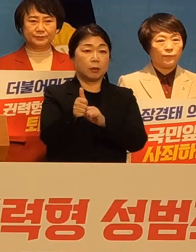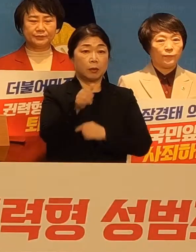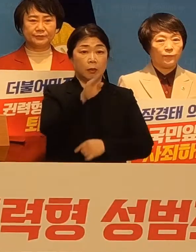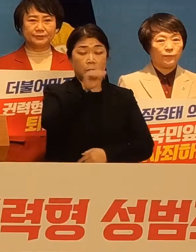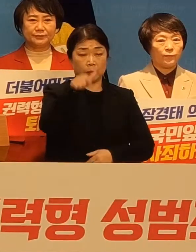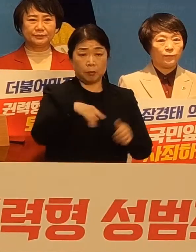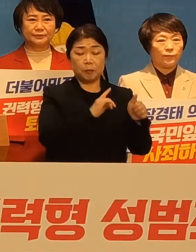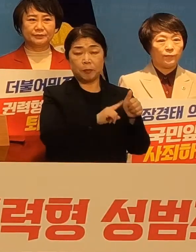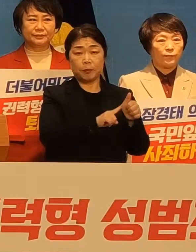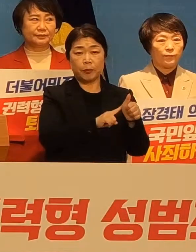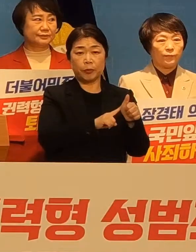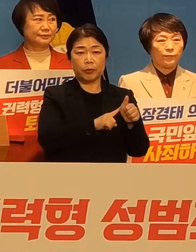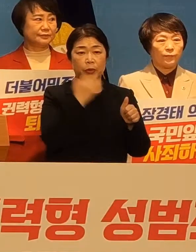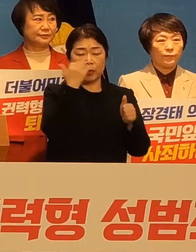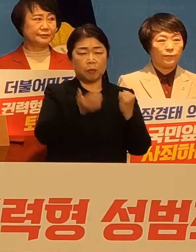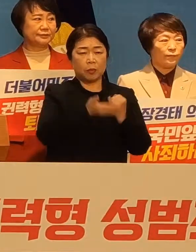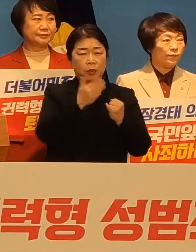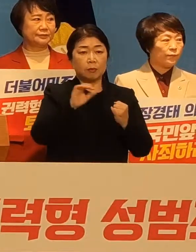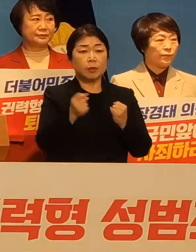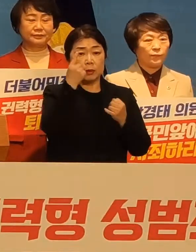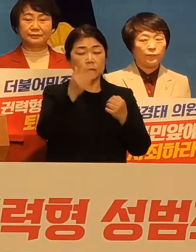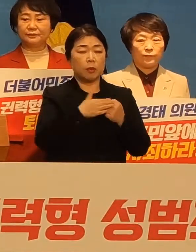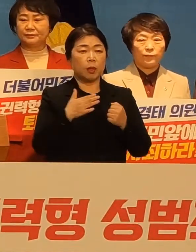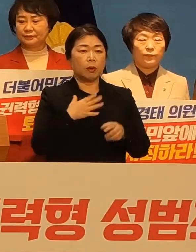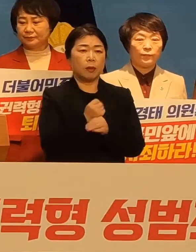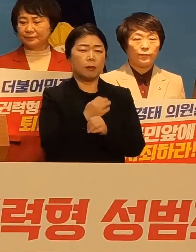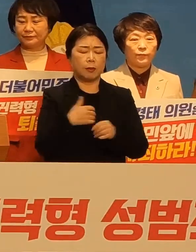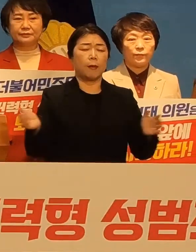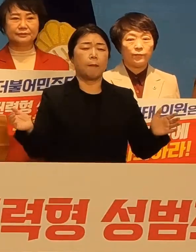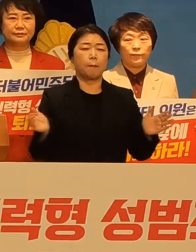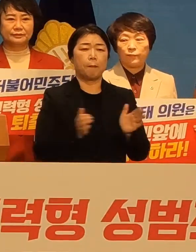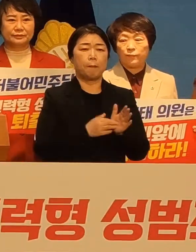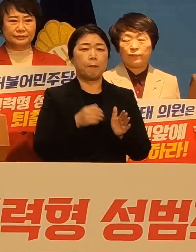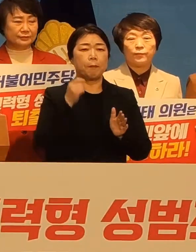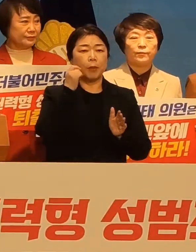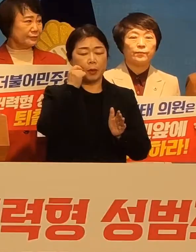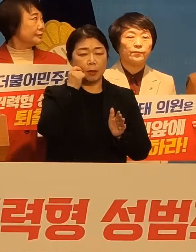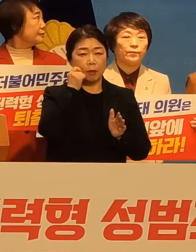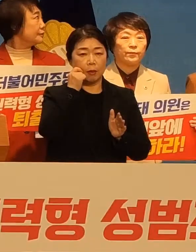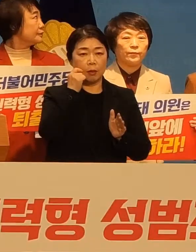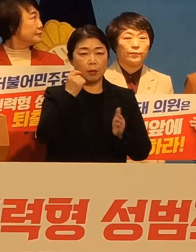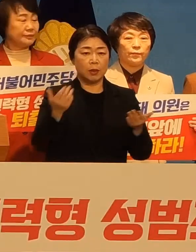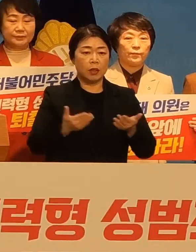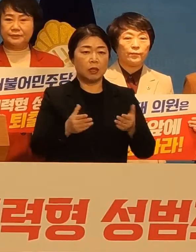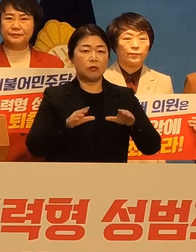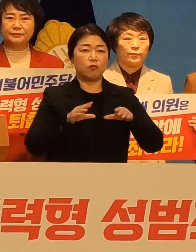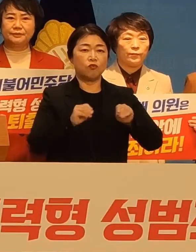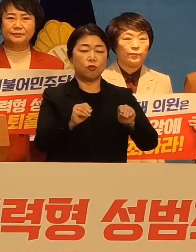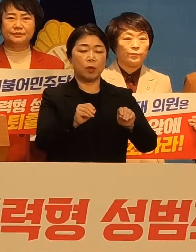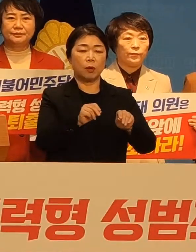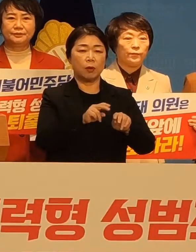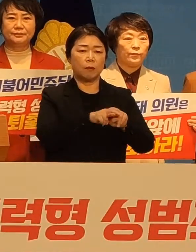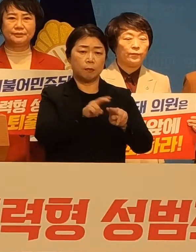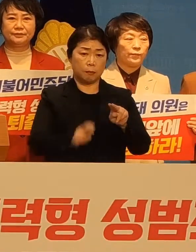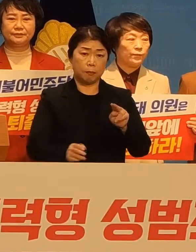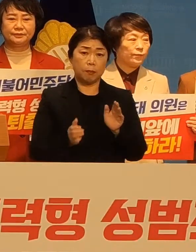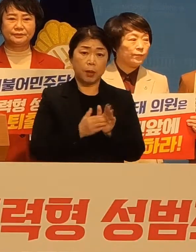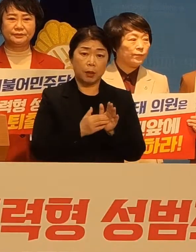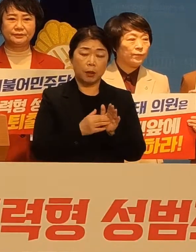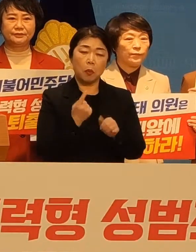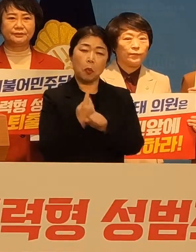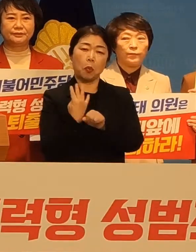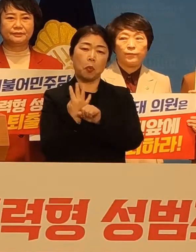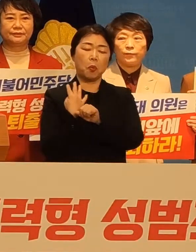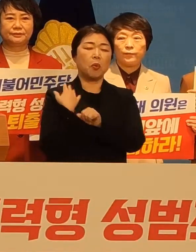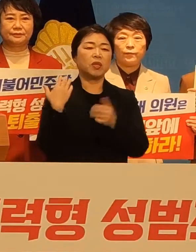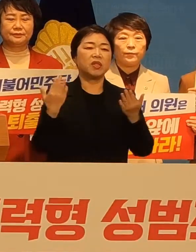사건으로 자진하여 자신의 임기를 다하지 못하고 서울 시민 앞에 책무를 중간에 내려놓았습니다. 그게 불과 몇 년